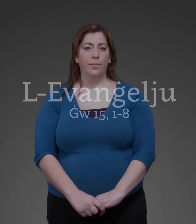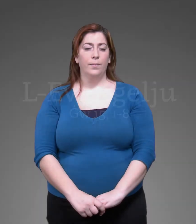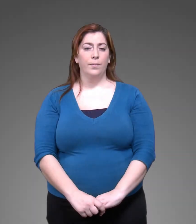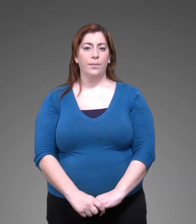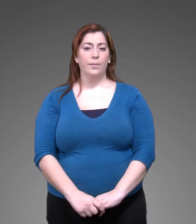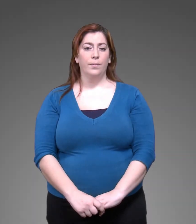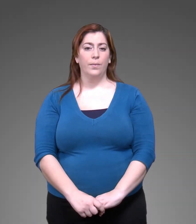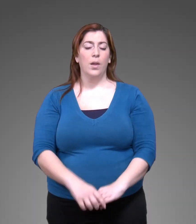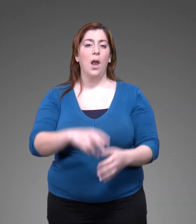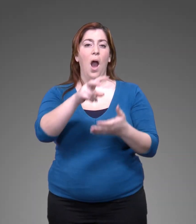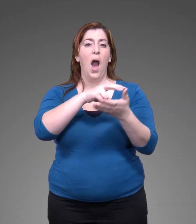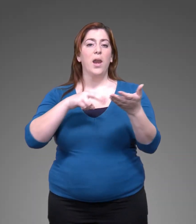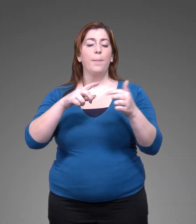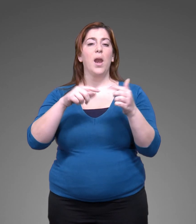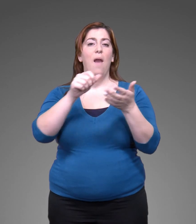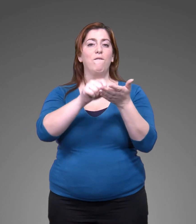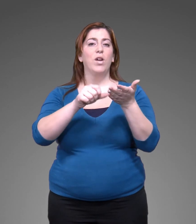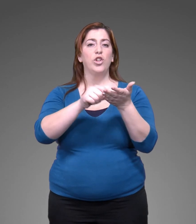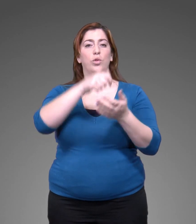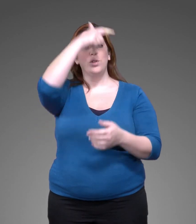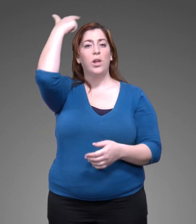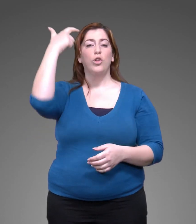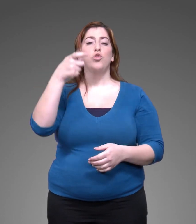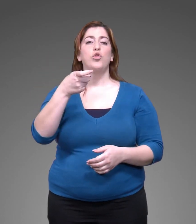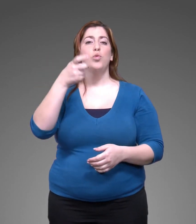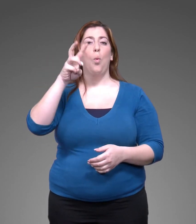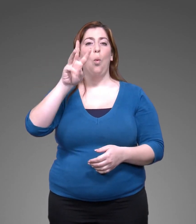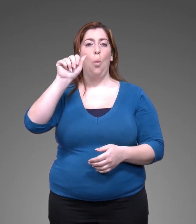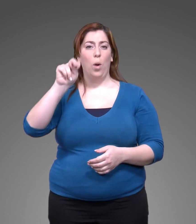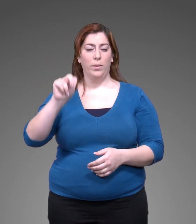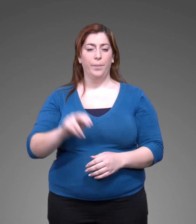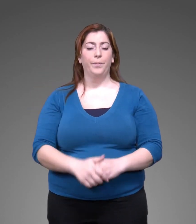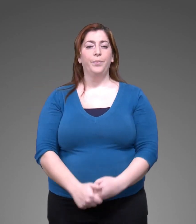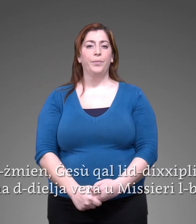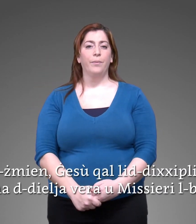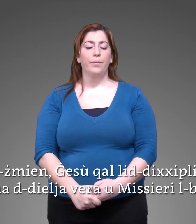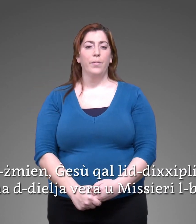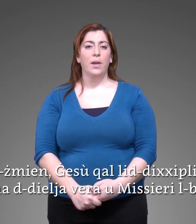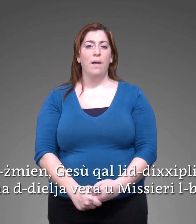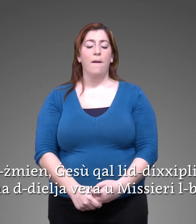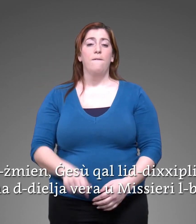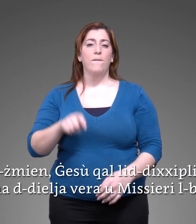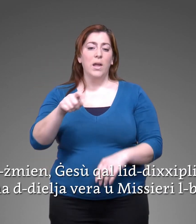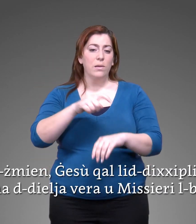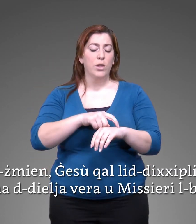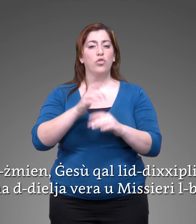Għarim l-levanġo jusskon sanġwan B'dak izmien ġesuqa l-discipliti jow